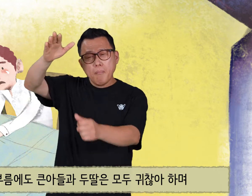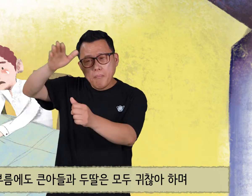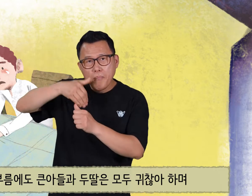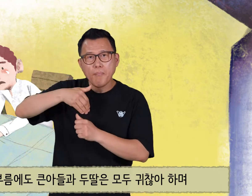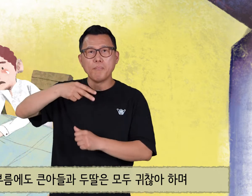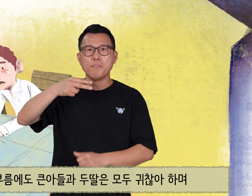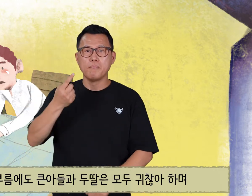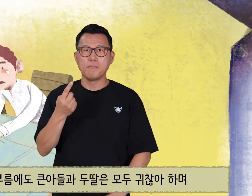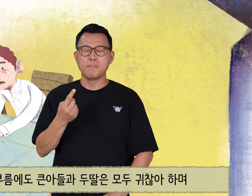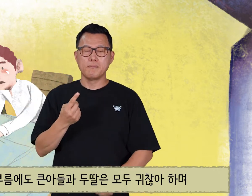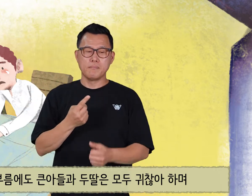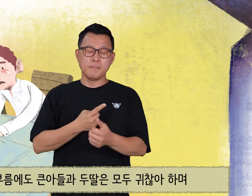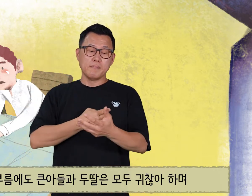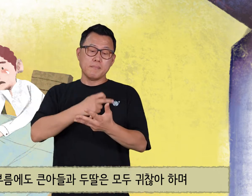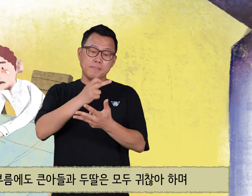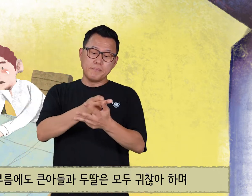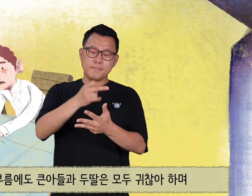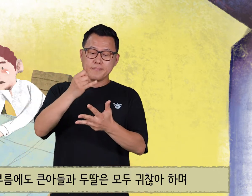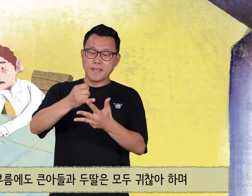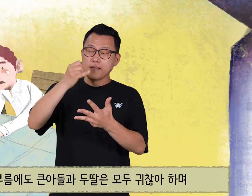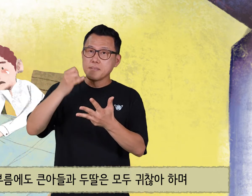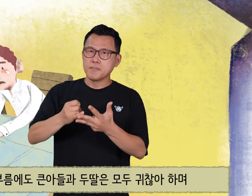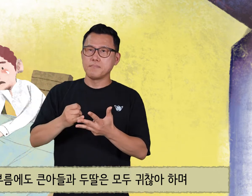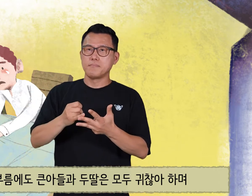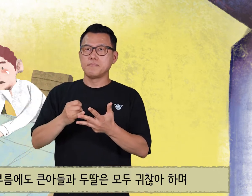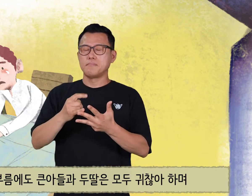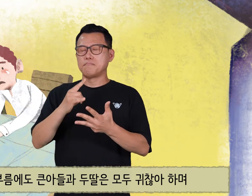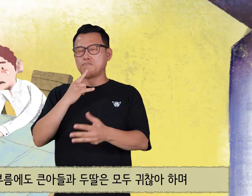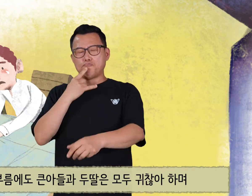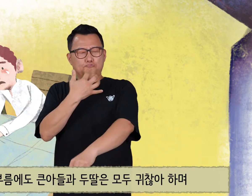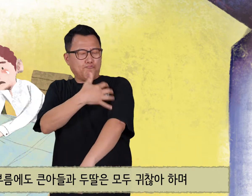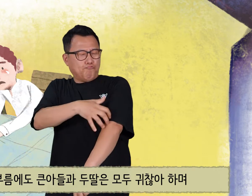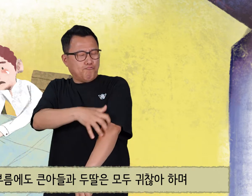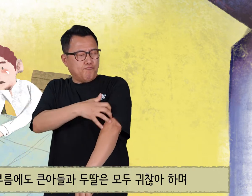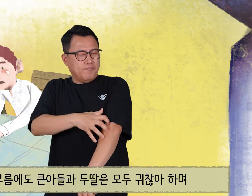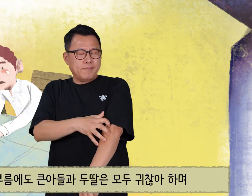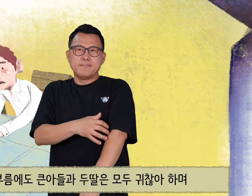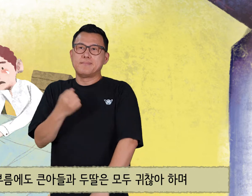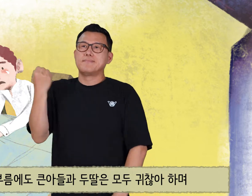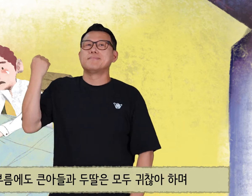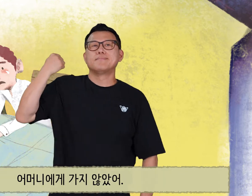어머니의 부름에도 큰아들과 두 딸은 모두 귀찮아하며